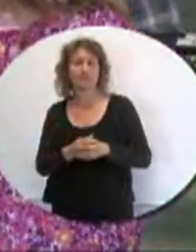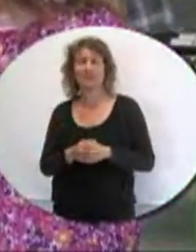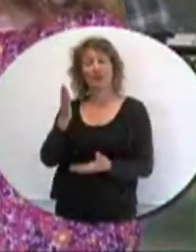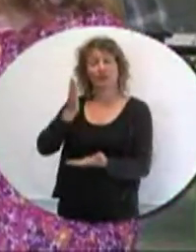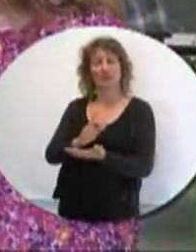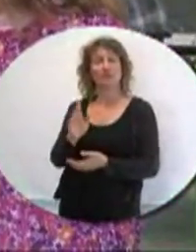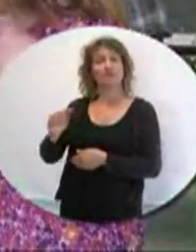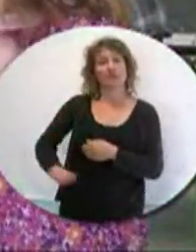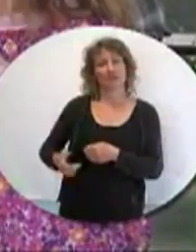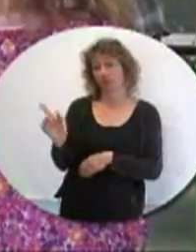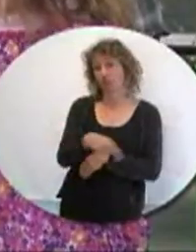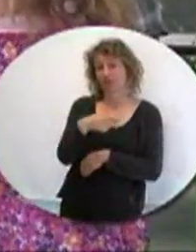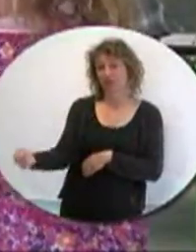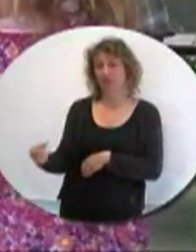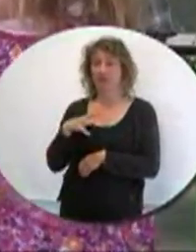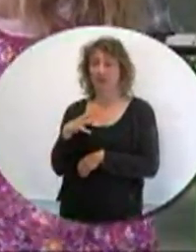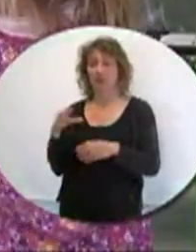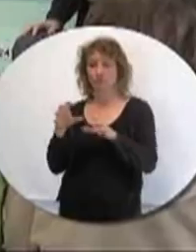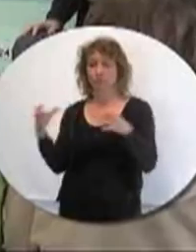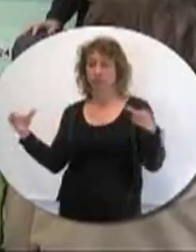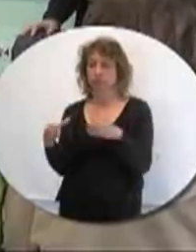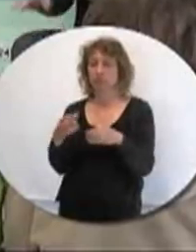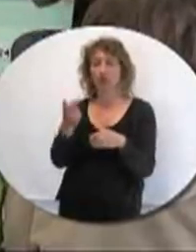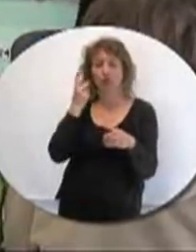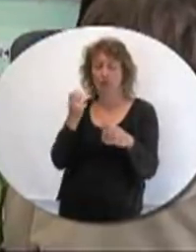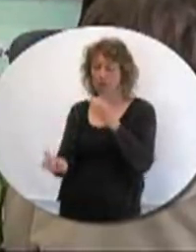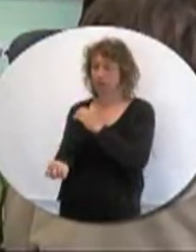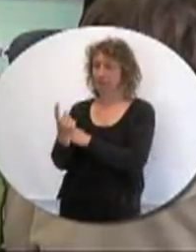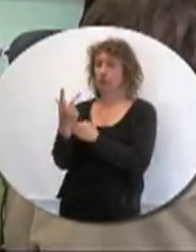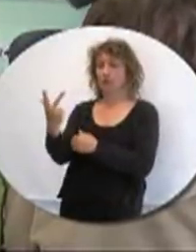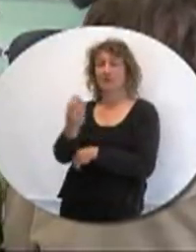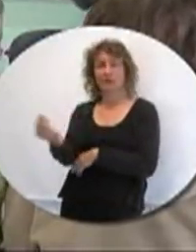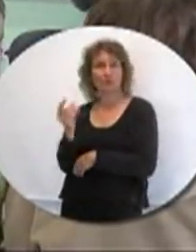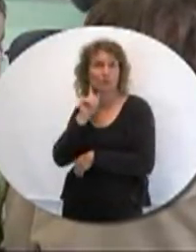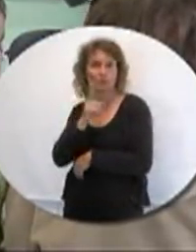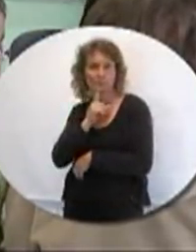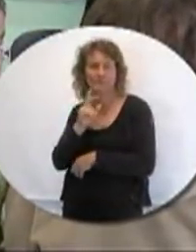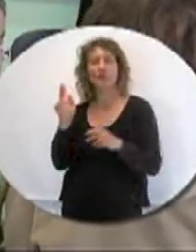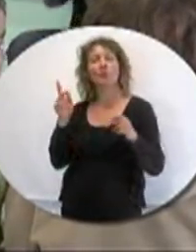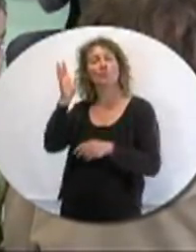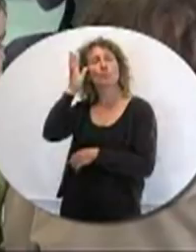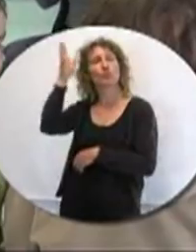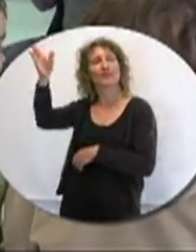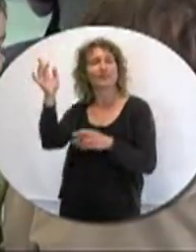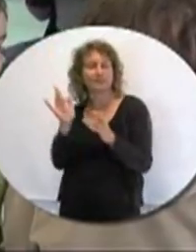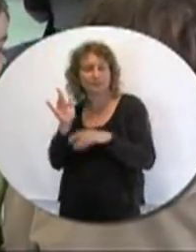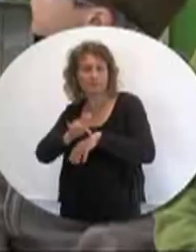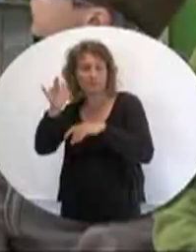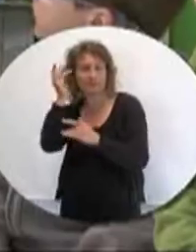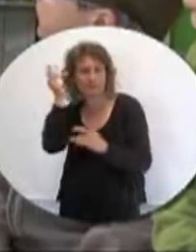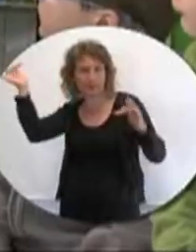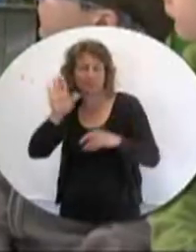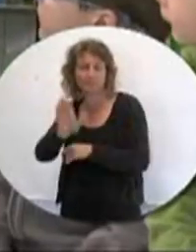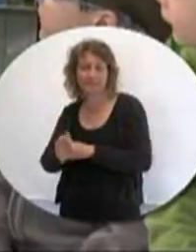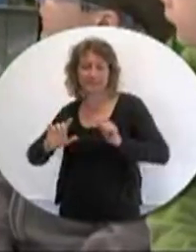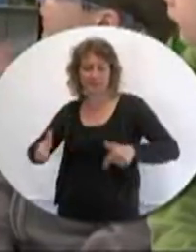naissance. Dans cette classe de maternelle ordinaire, 3 enfants sont sourds ou malentendants. Le projet expérimental de cette école est de mettre en